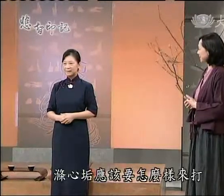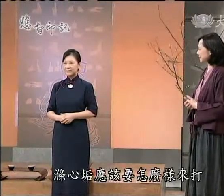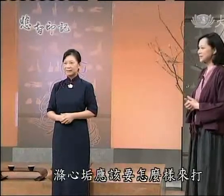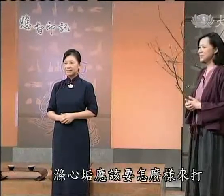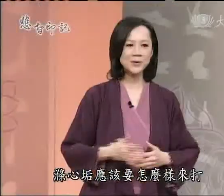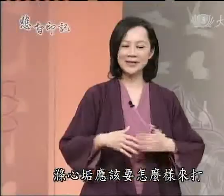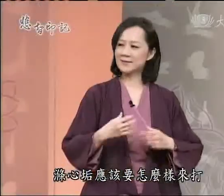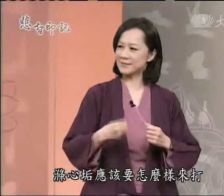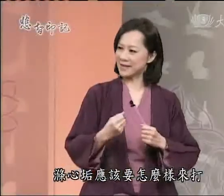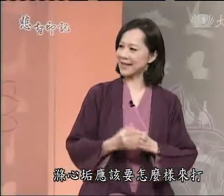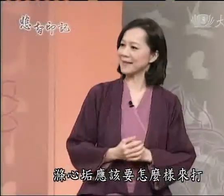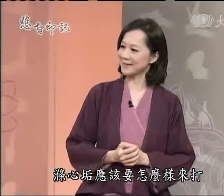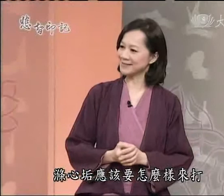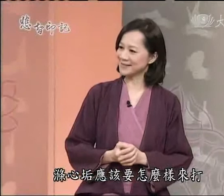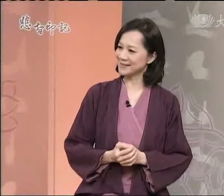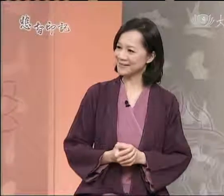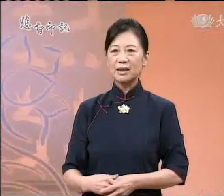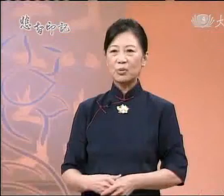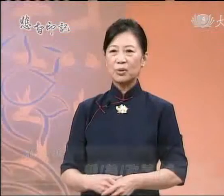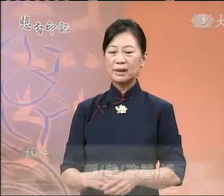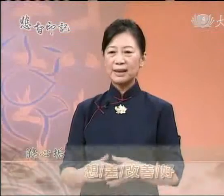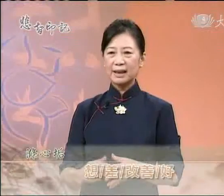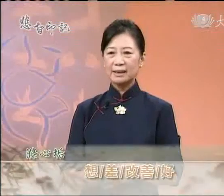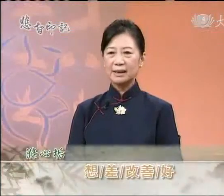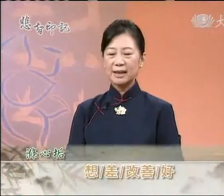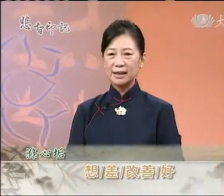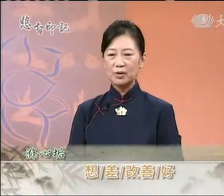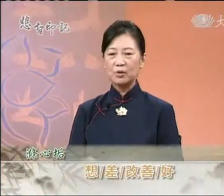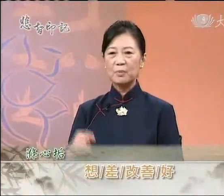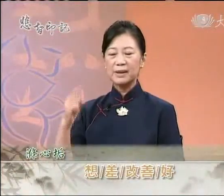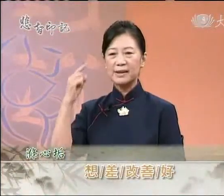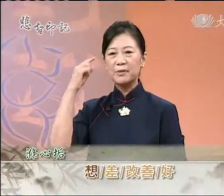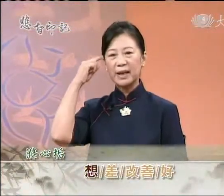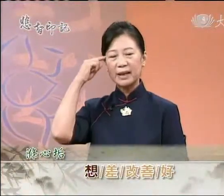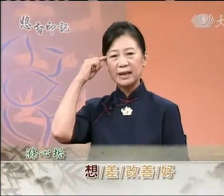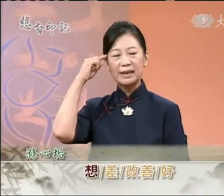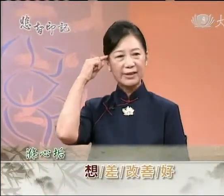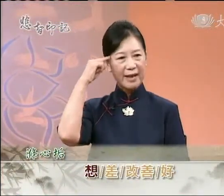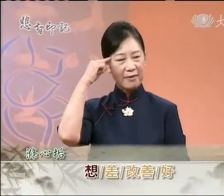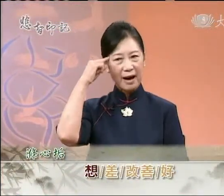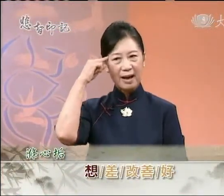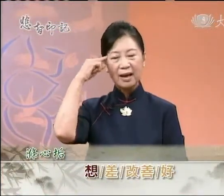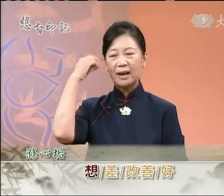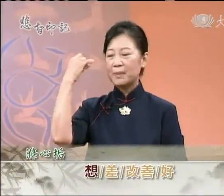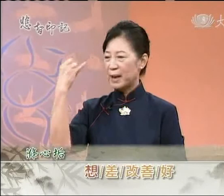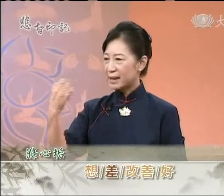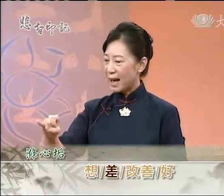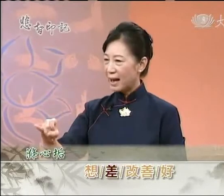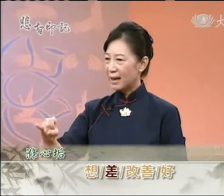涤心垢应该要怎么样来打？ 涤心垢这三个字，其实就是我们的思维、你的想法、 思维想法 偏差，